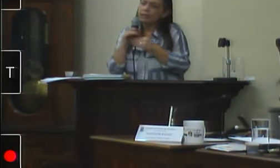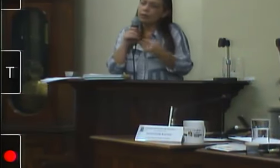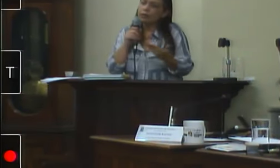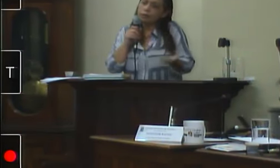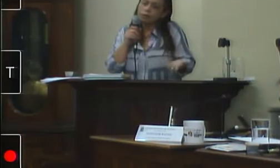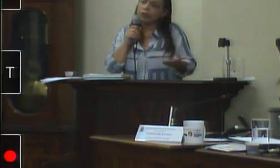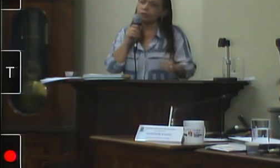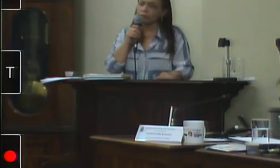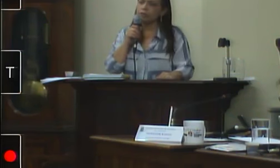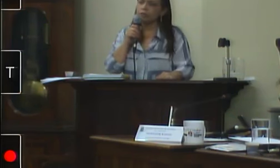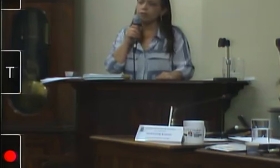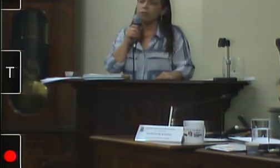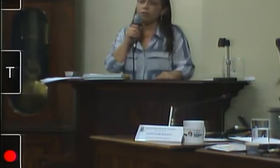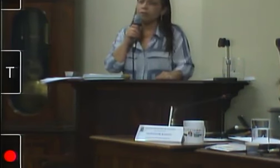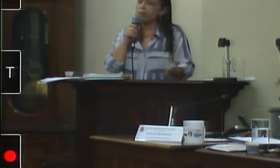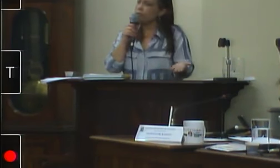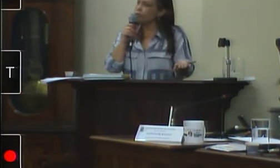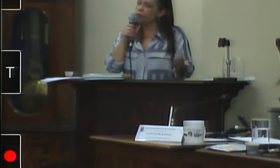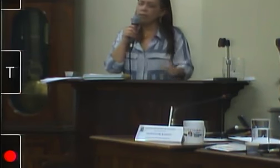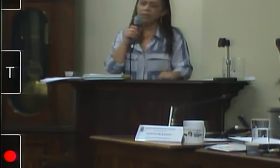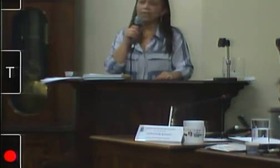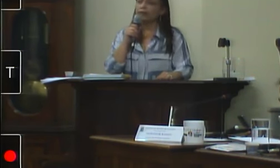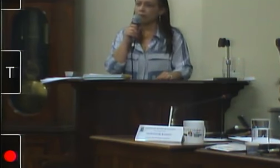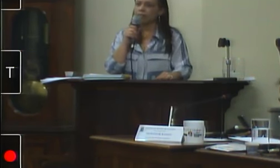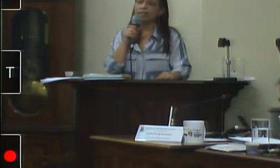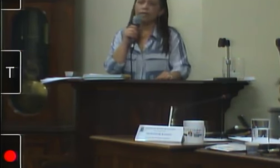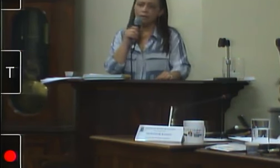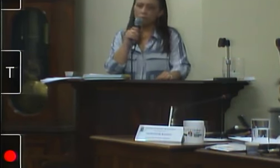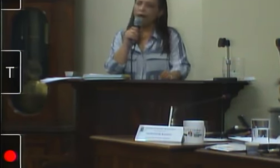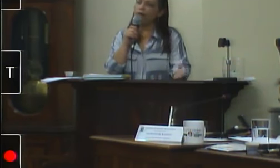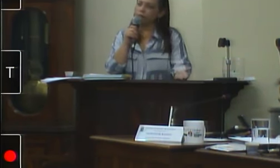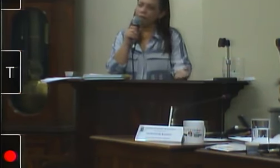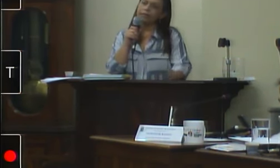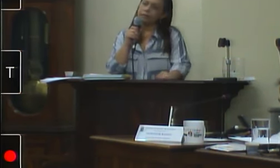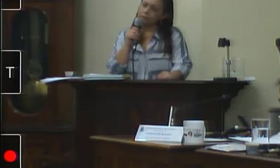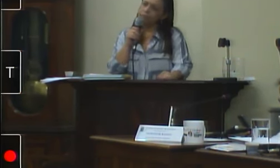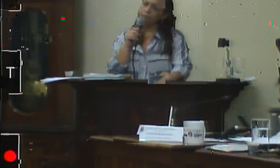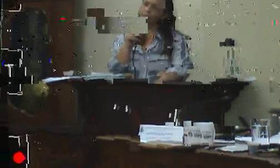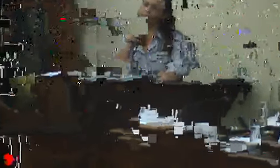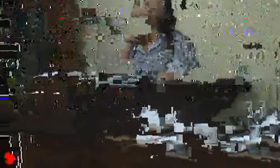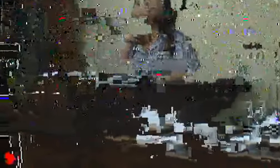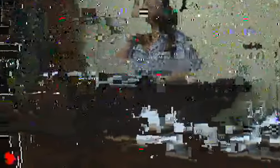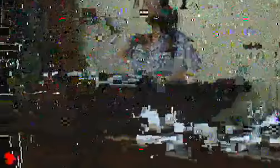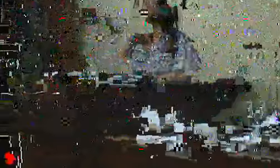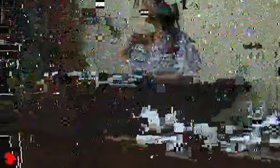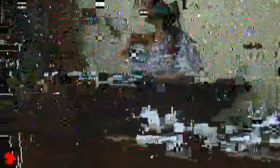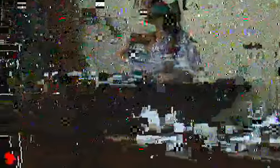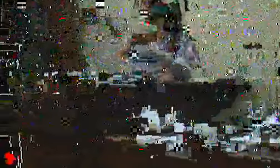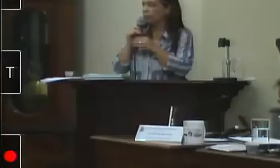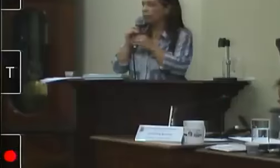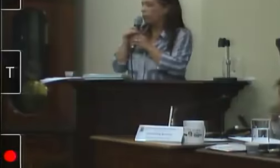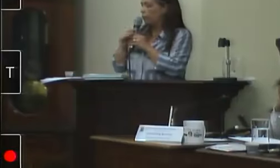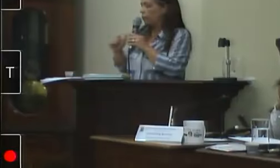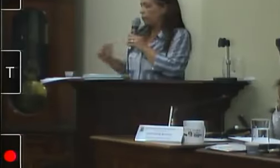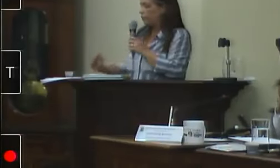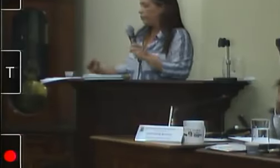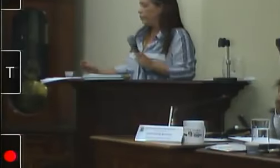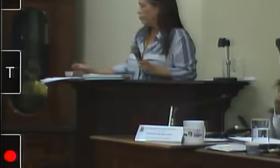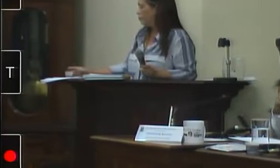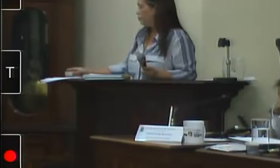da saúde, porque eu acho que isso, se for acontecer, vai acontecer regional e Valença não tem uma posição geográfica muito